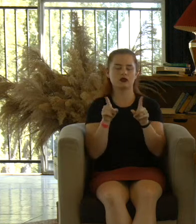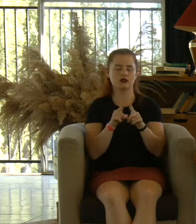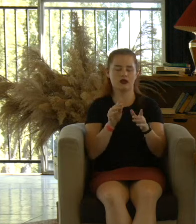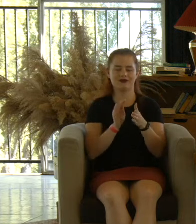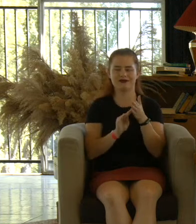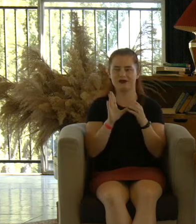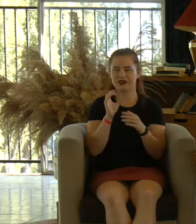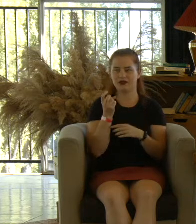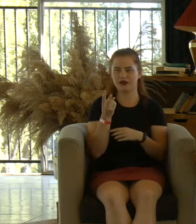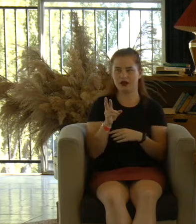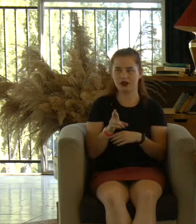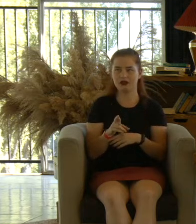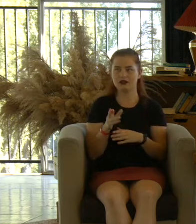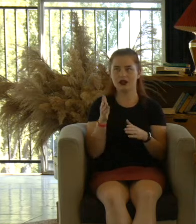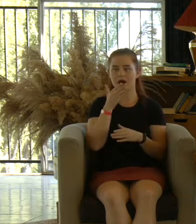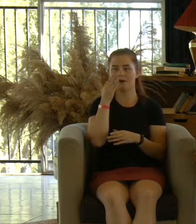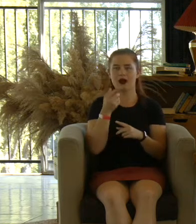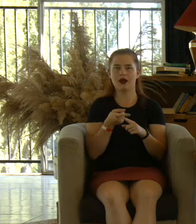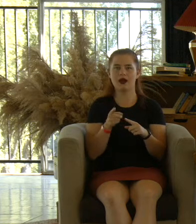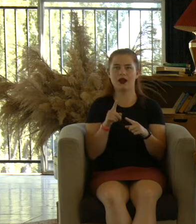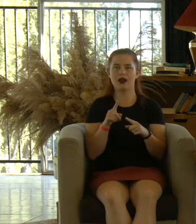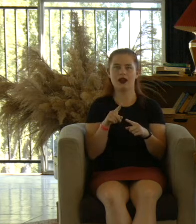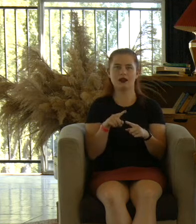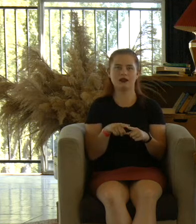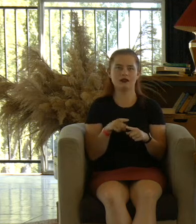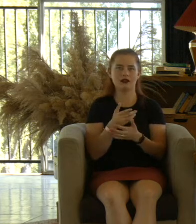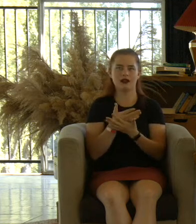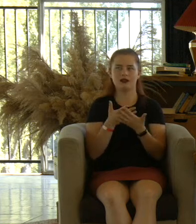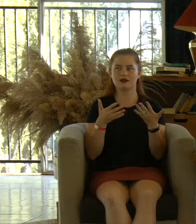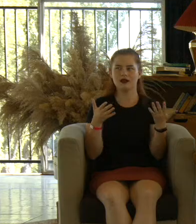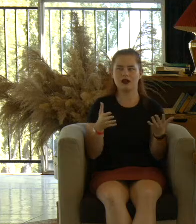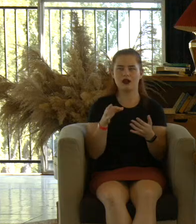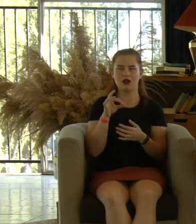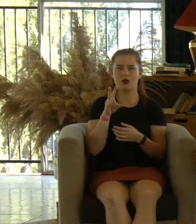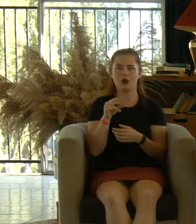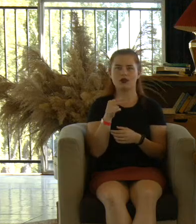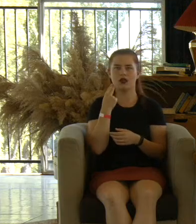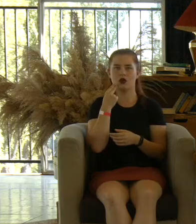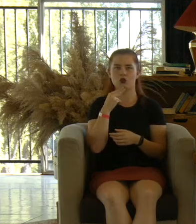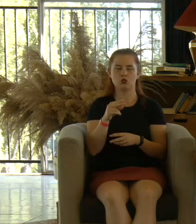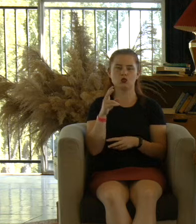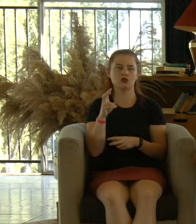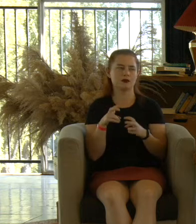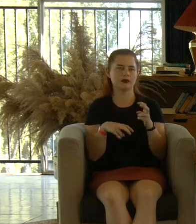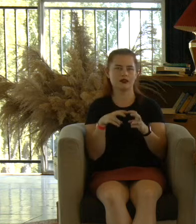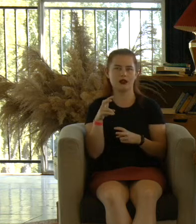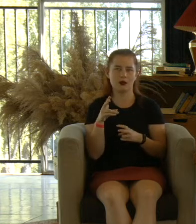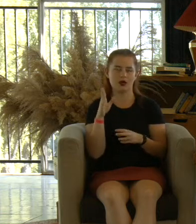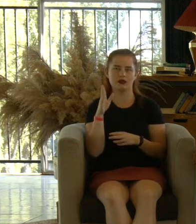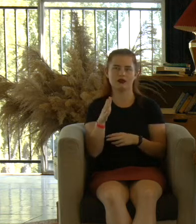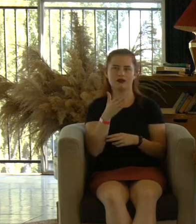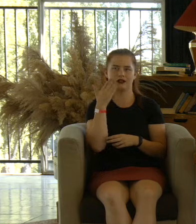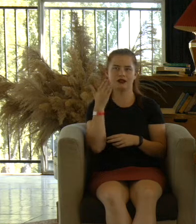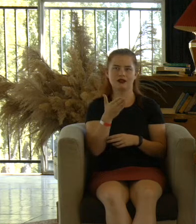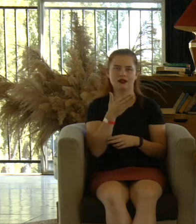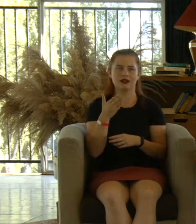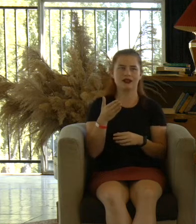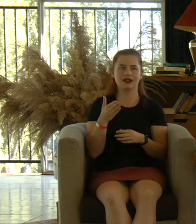написал. Ароматика – это панк-концерт пекарей на лакокрасочном заводе. В аромате краска, резиновый